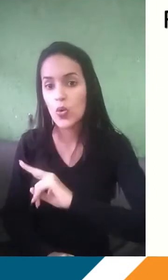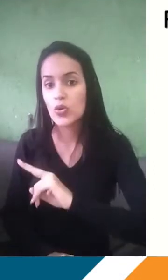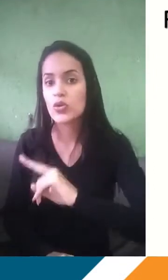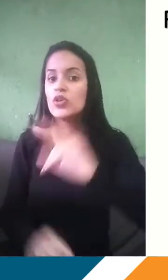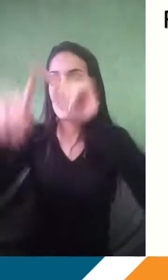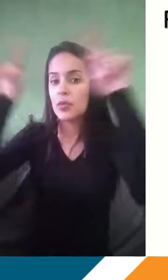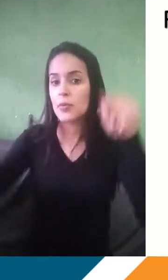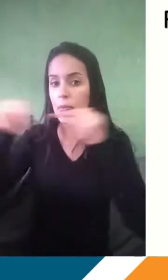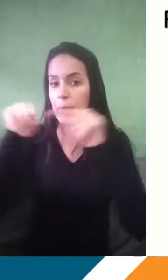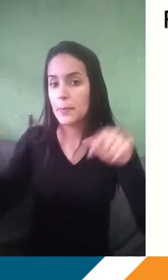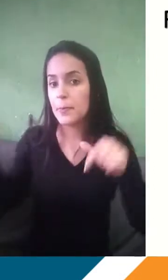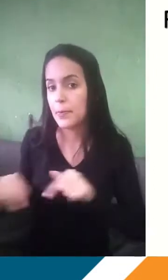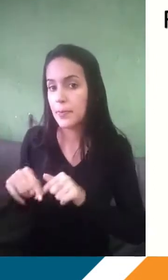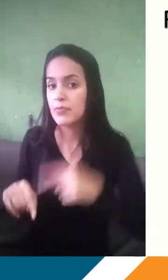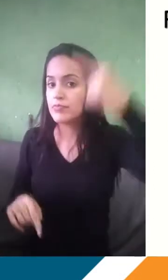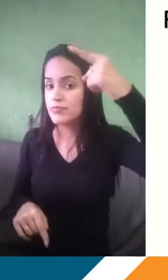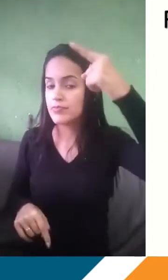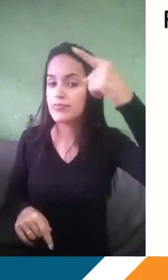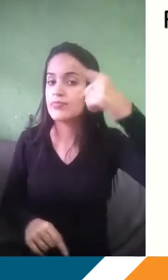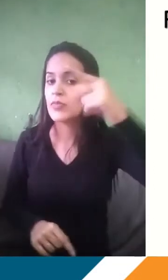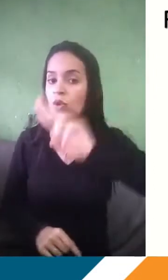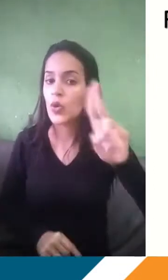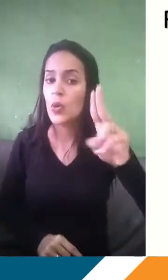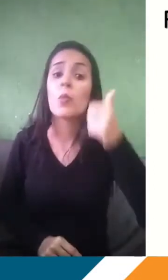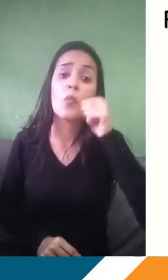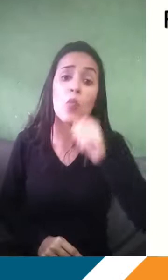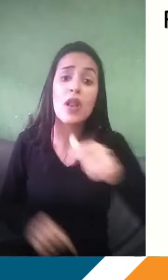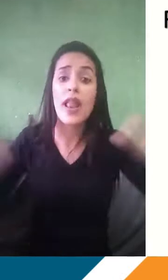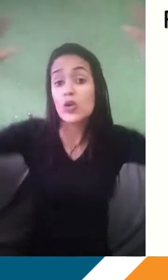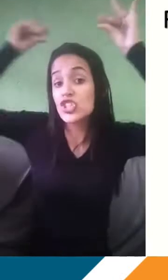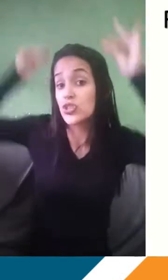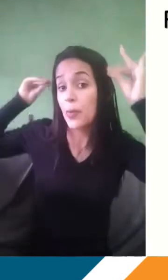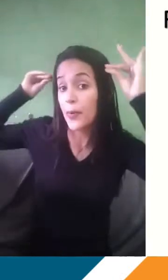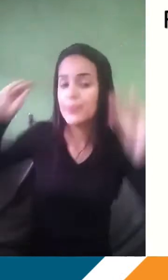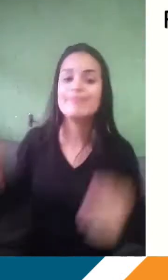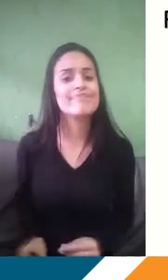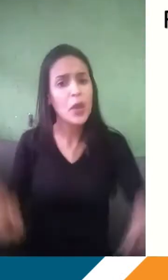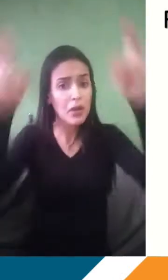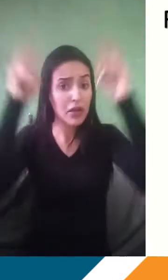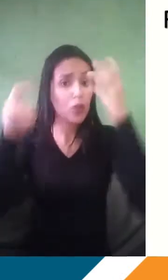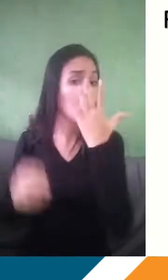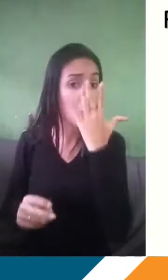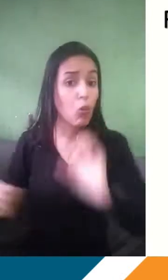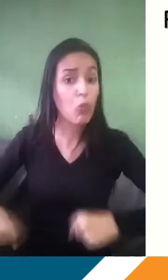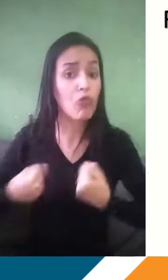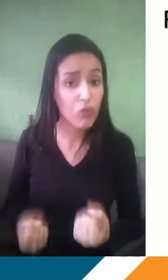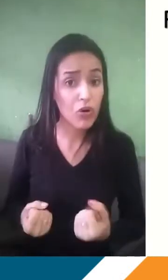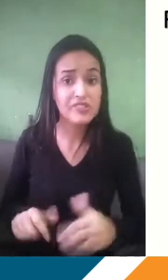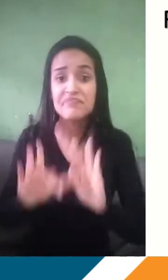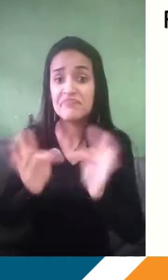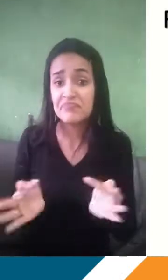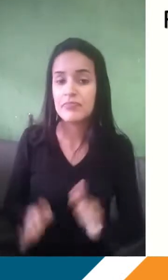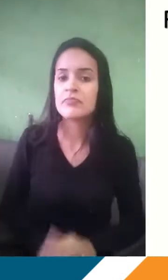O primeiro é intitulado Mulher com Chapéu. Nele podemos perceber as cores fortes, as cores puras e o